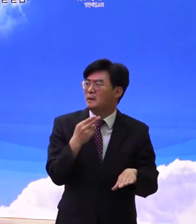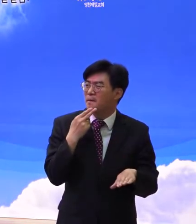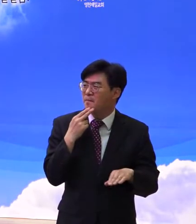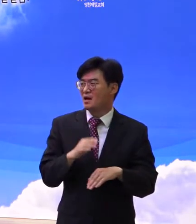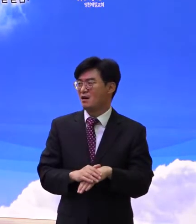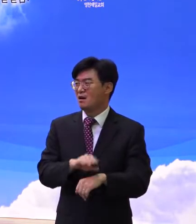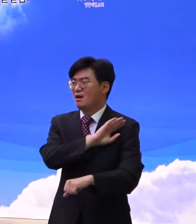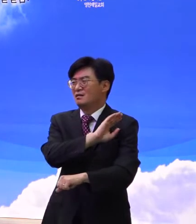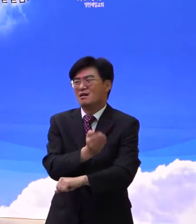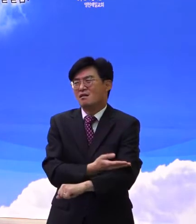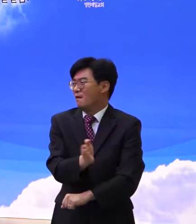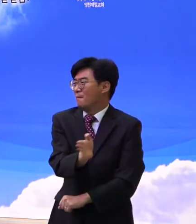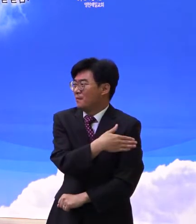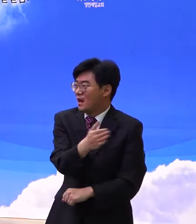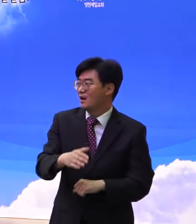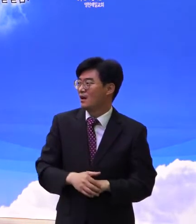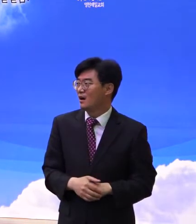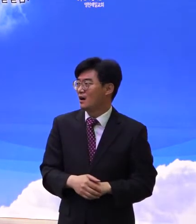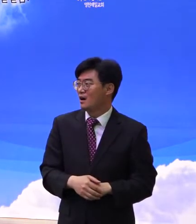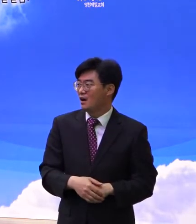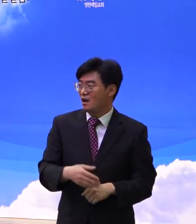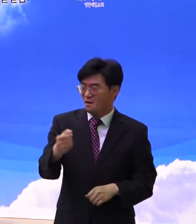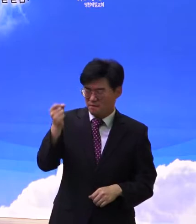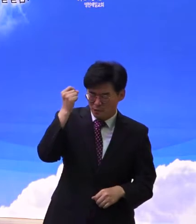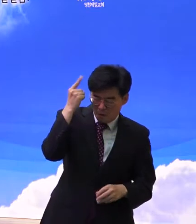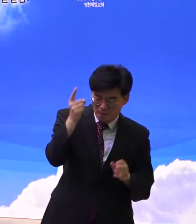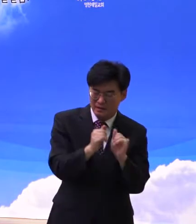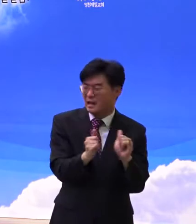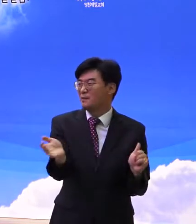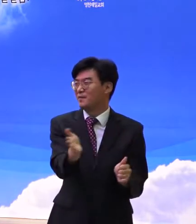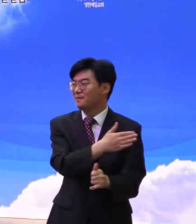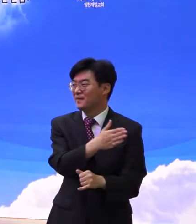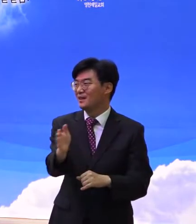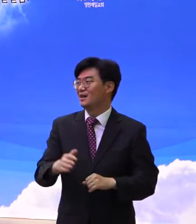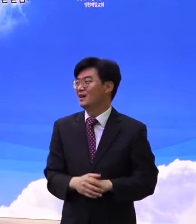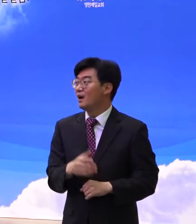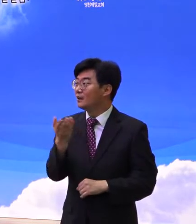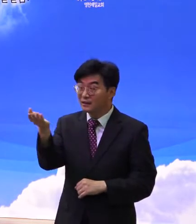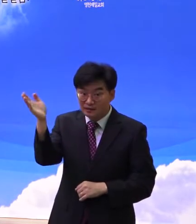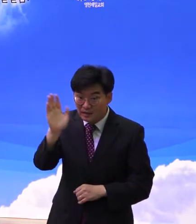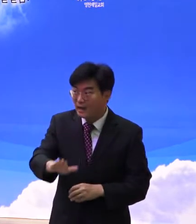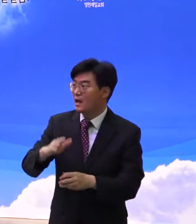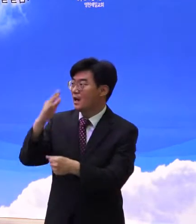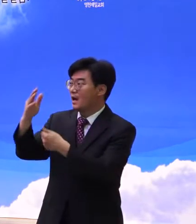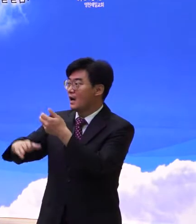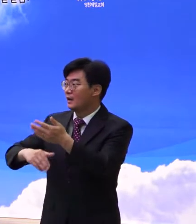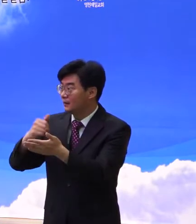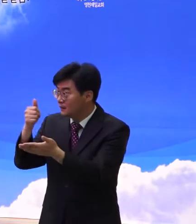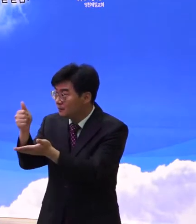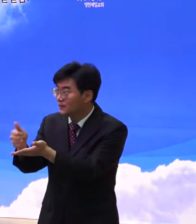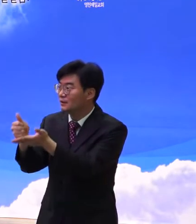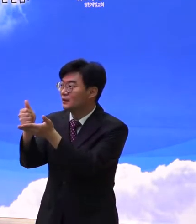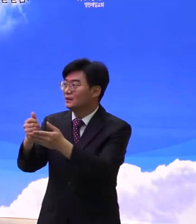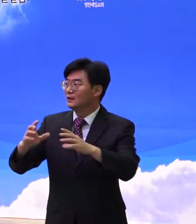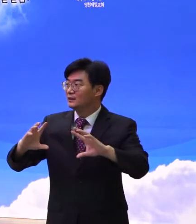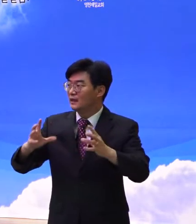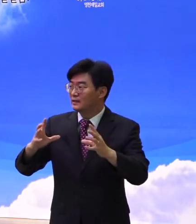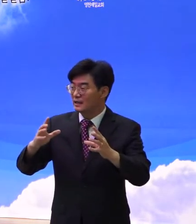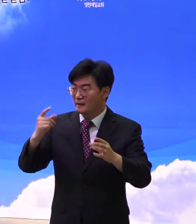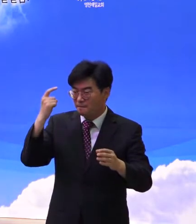자가 많지 아니하며 문벌 좋은 자가 많지 아니하도다. 그러나 하나님께서 세상에 미련한